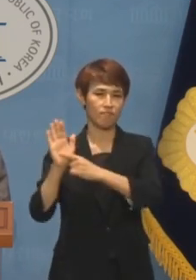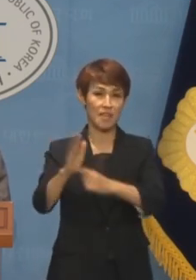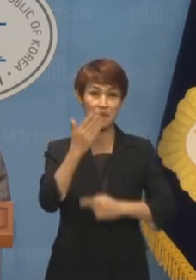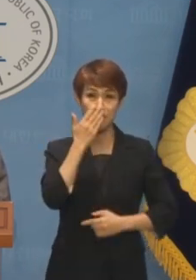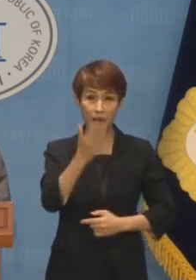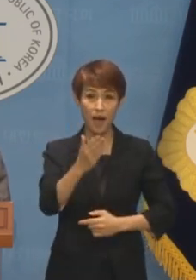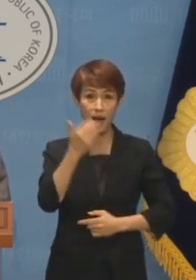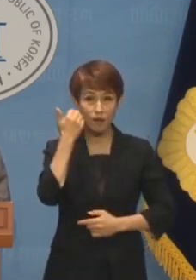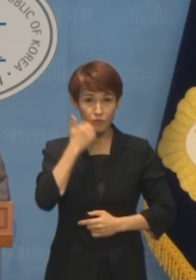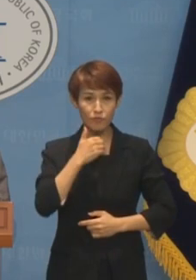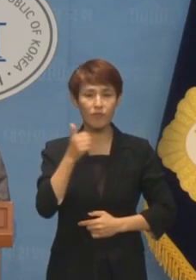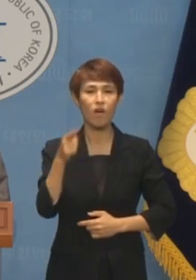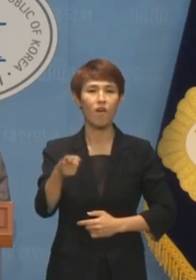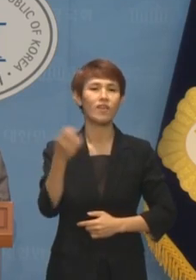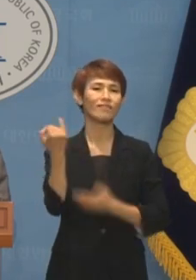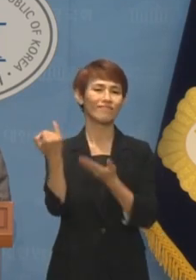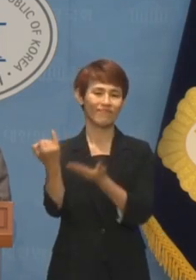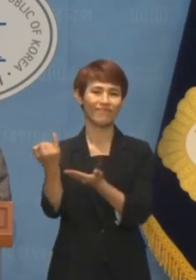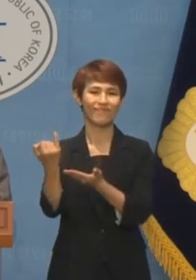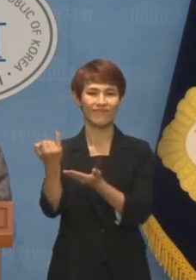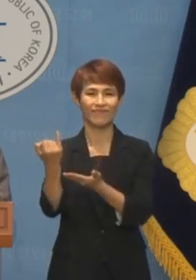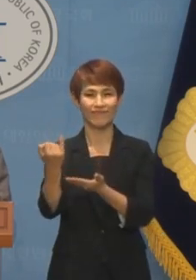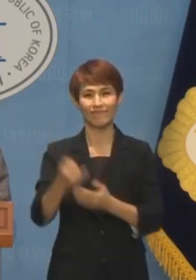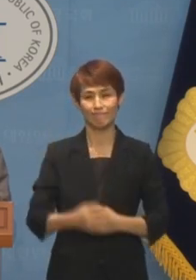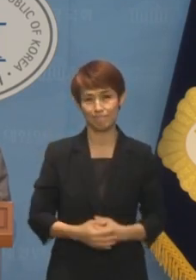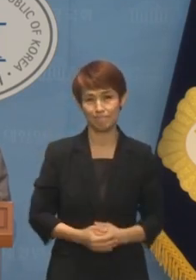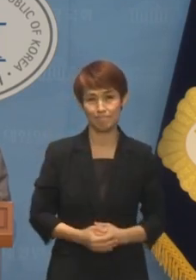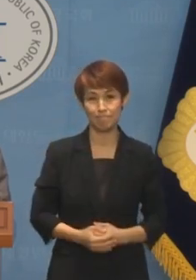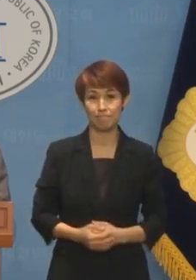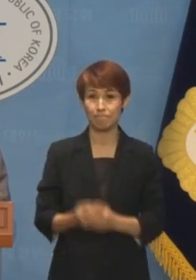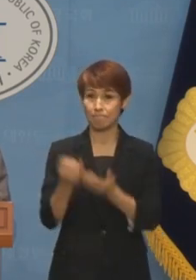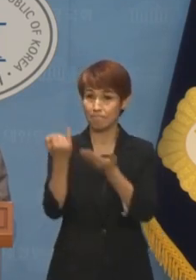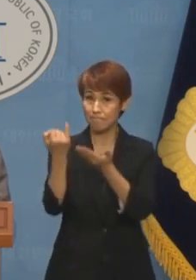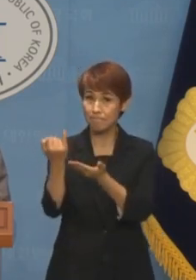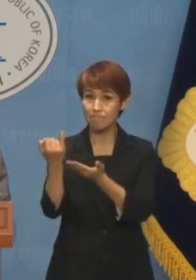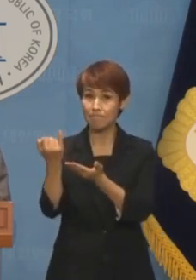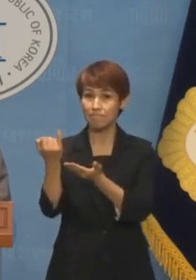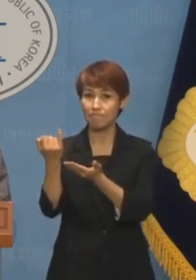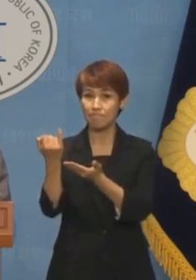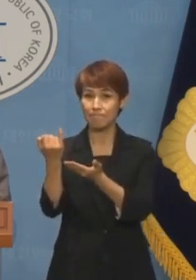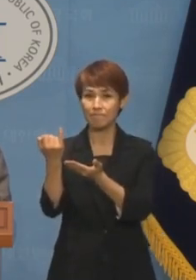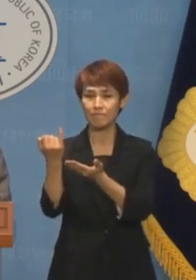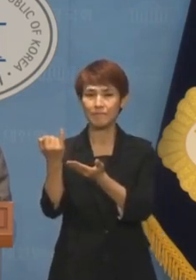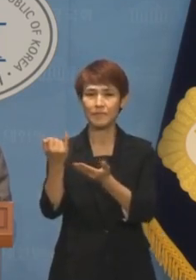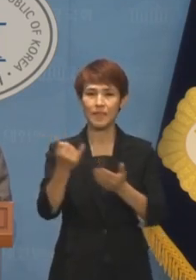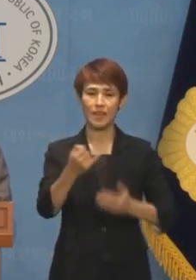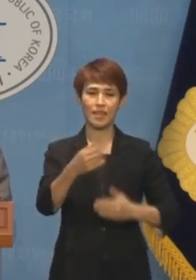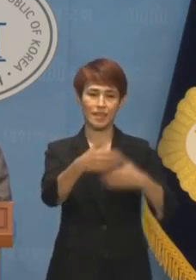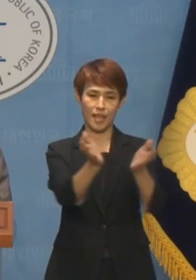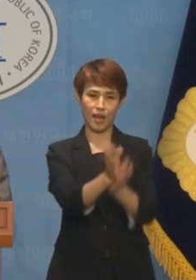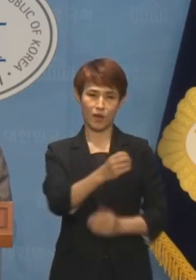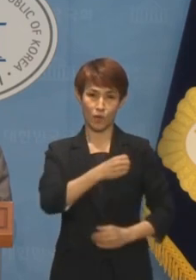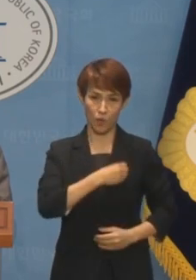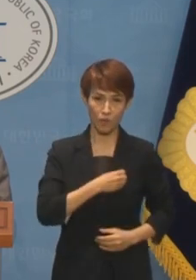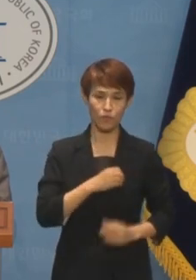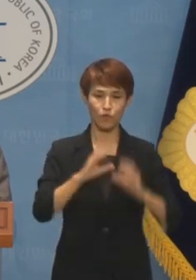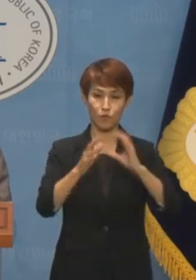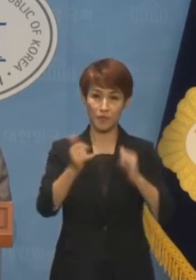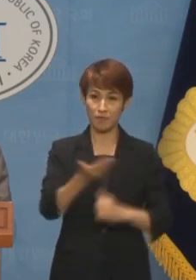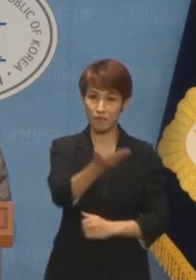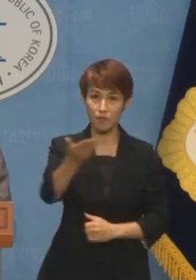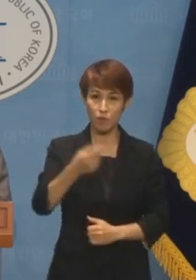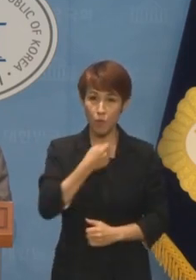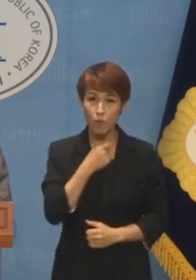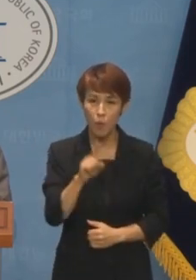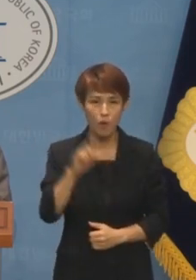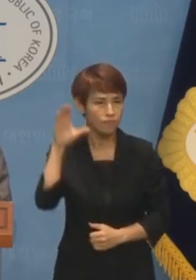있다고 생각하기 때문입니다. 허은하 당대표 후보는 당원들과 국민들이 목소리를